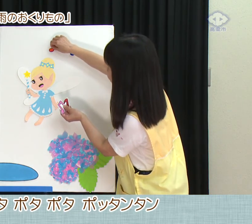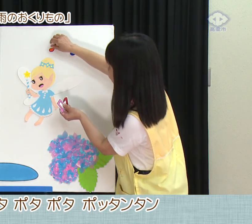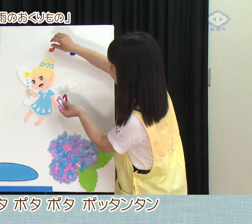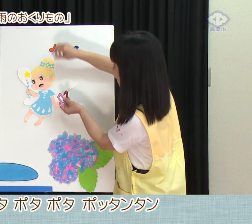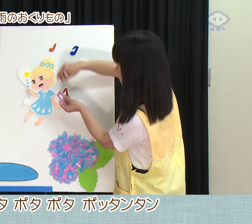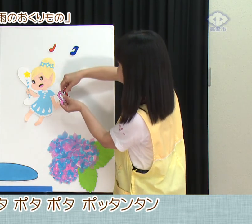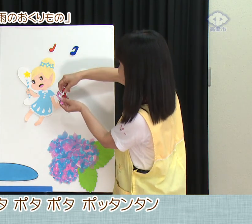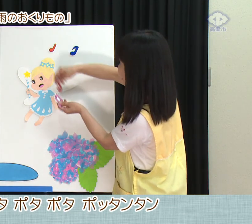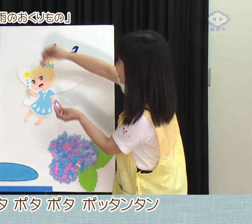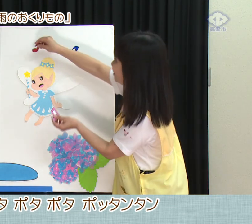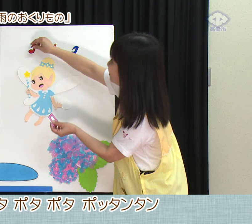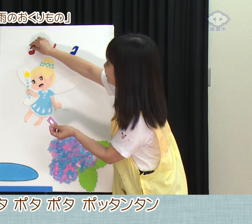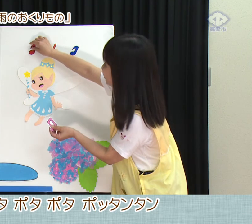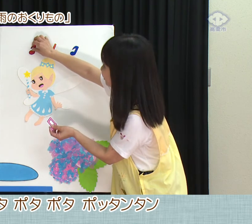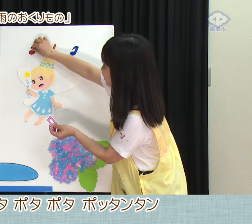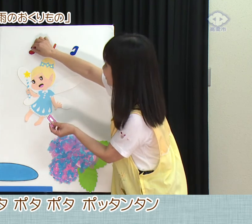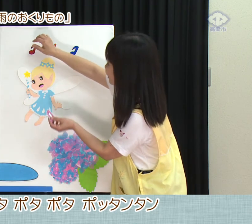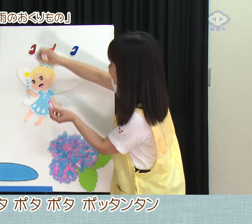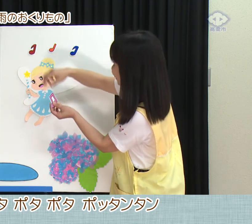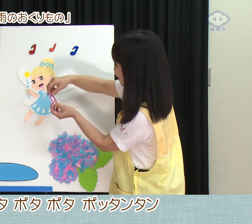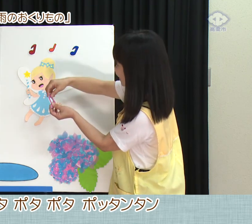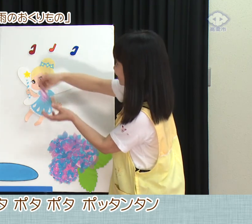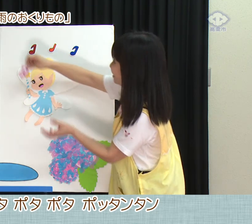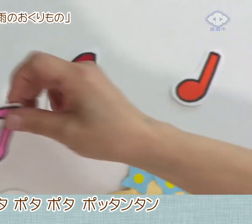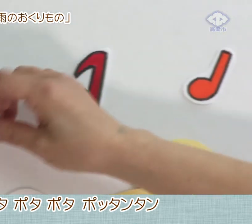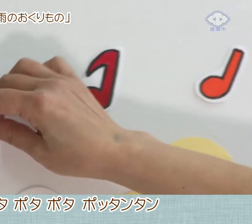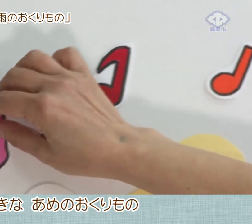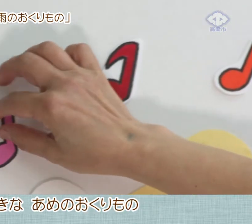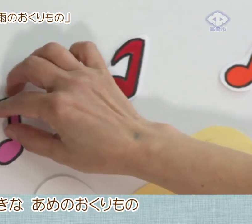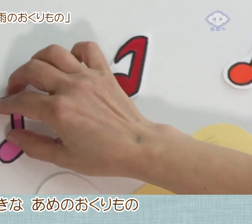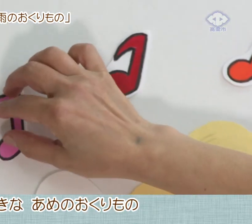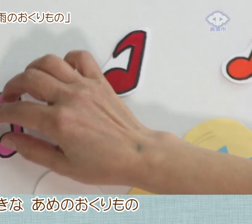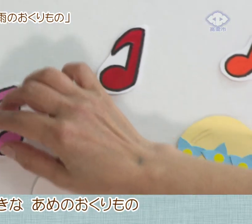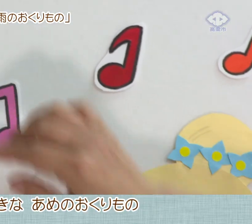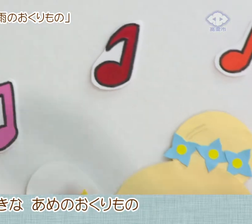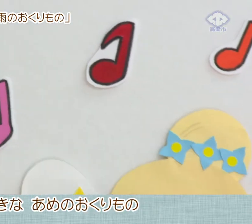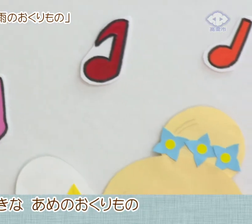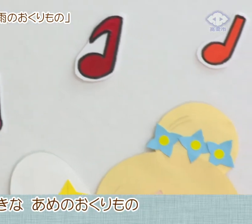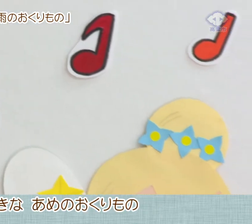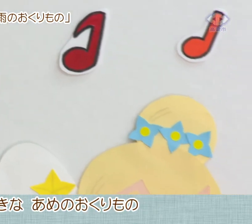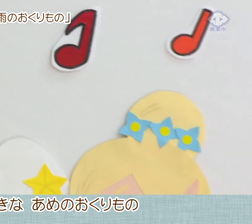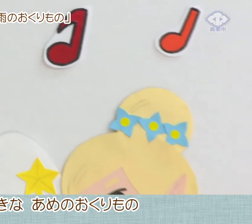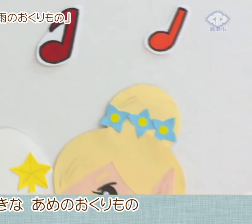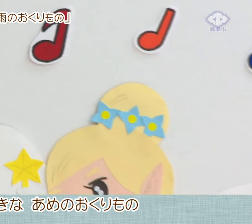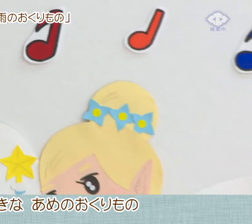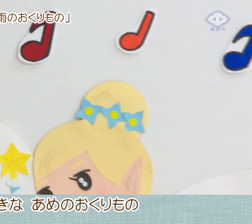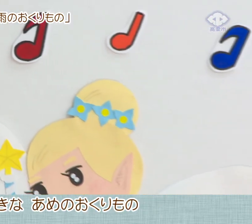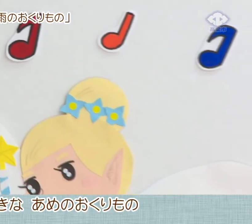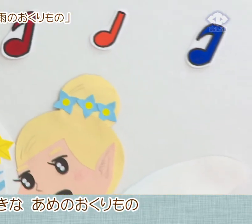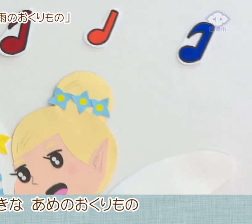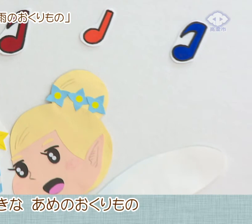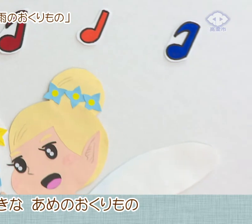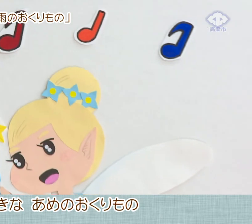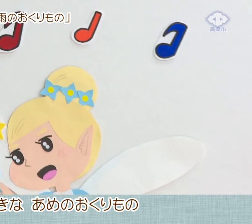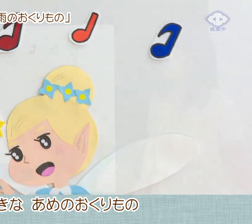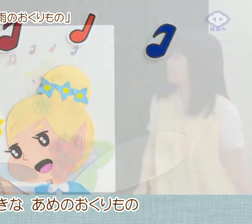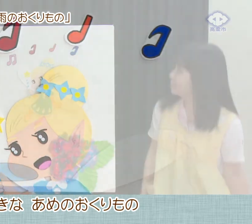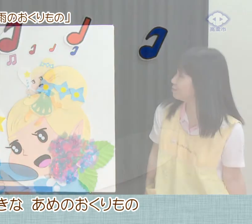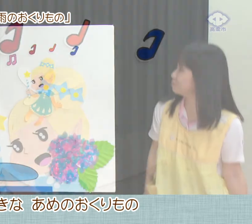ぼったんたん。素敵な雨の贈り